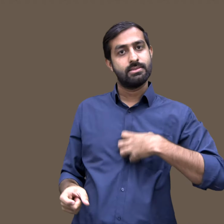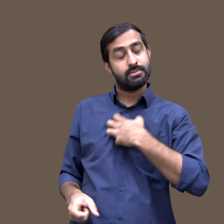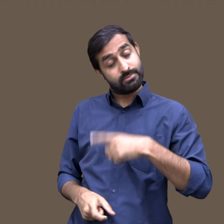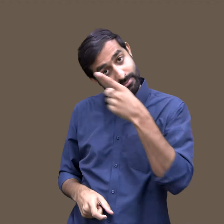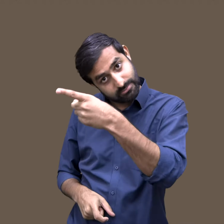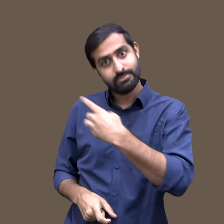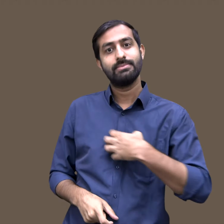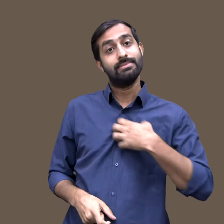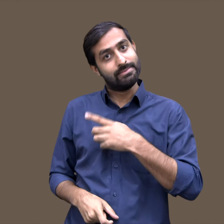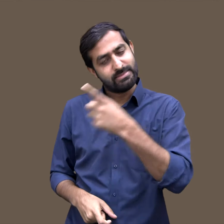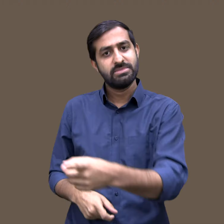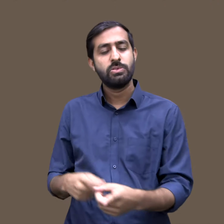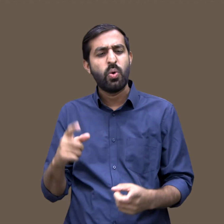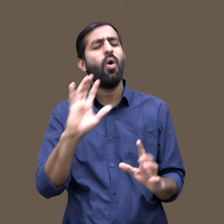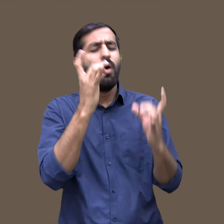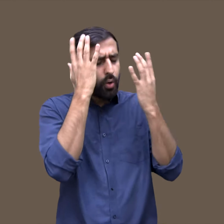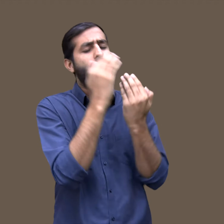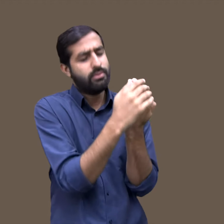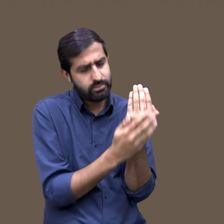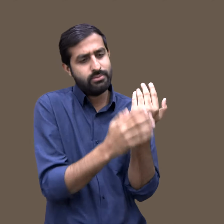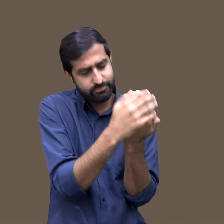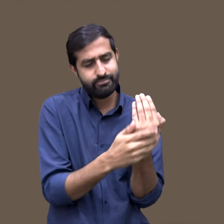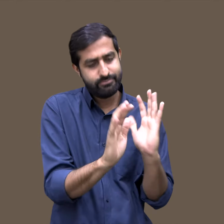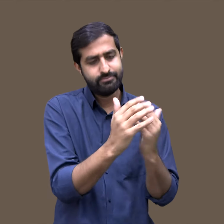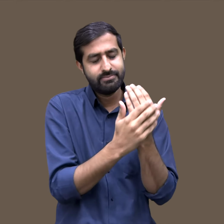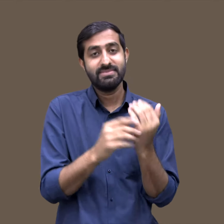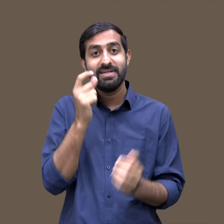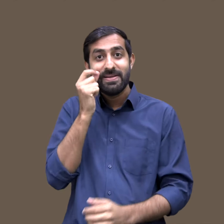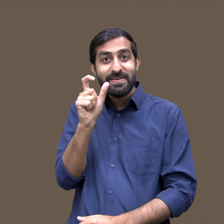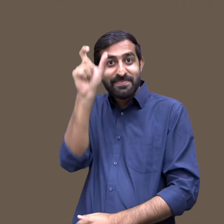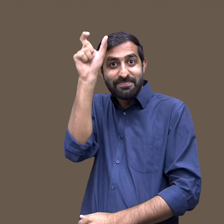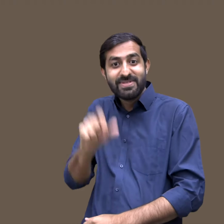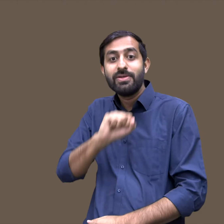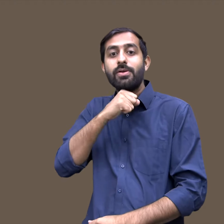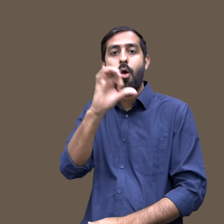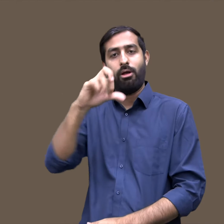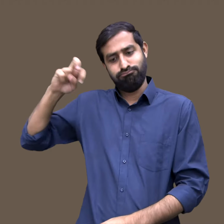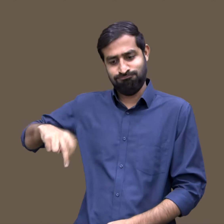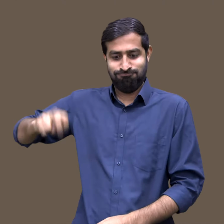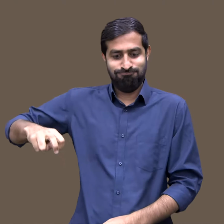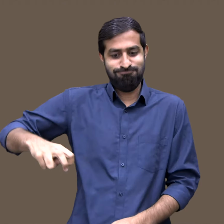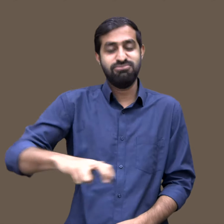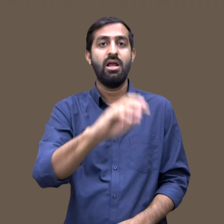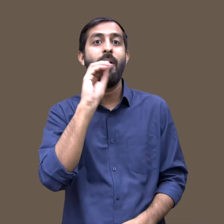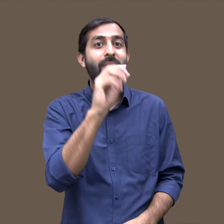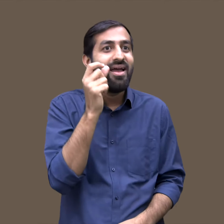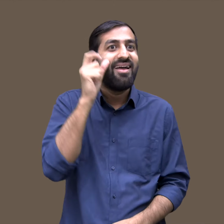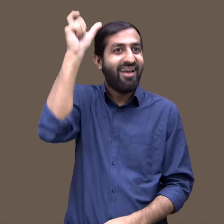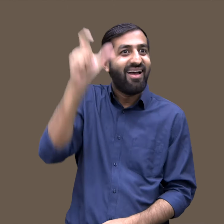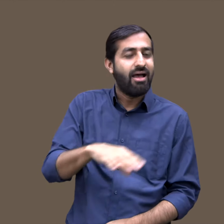फेकू को टुन्नू के यहाँ आने से जलन होती है। सबने दुलारी के गुस्से को शांत करवाया। इतने में 9 वर्ष का एक बालक आकर टुन्नू की मौत का